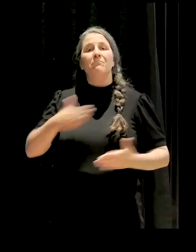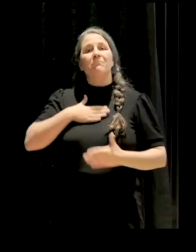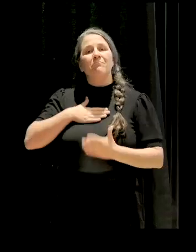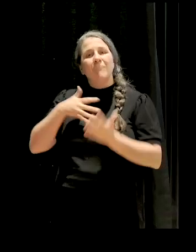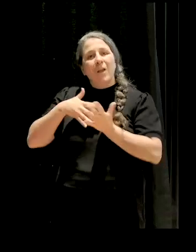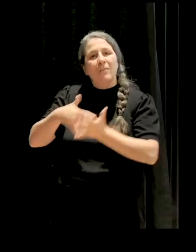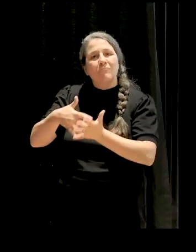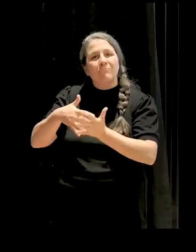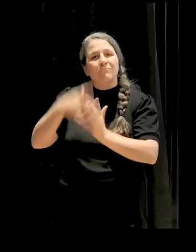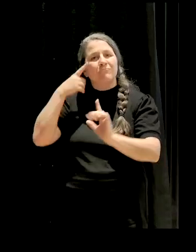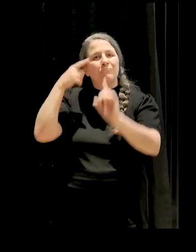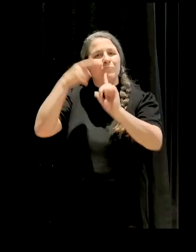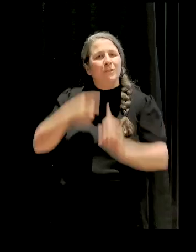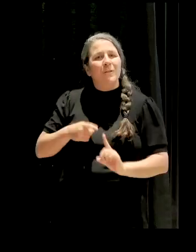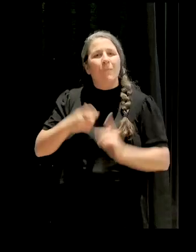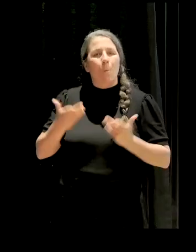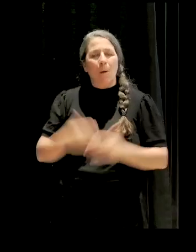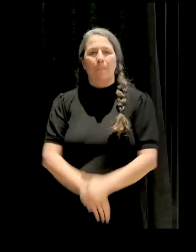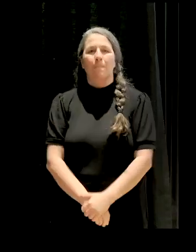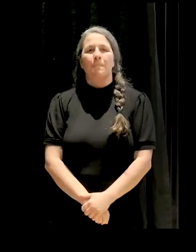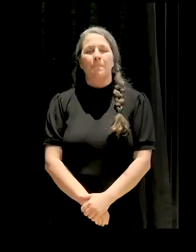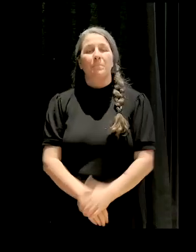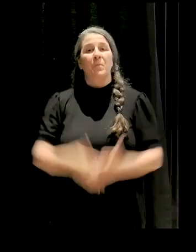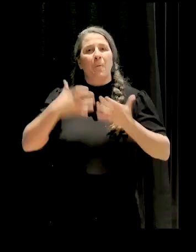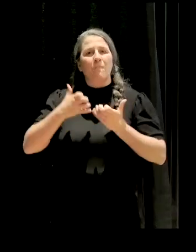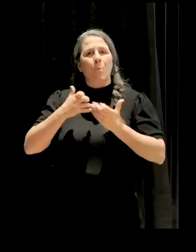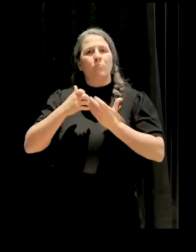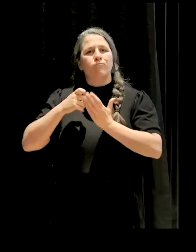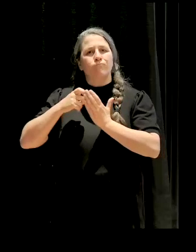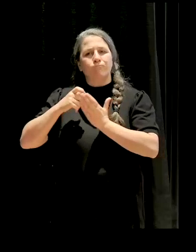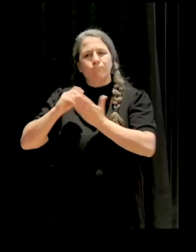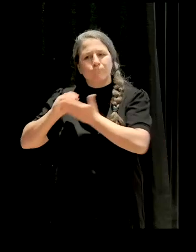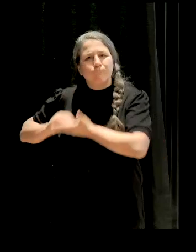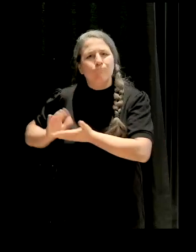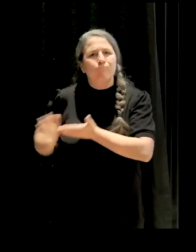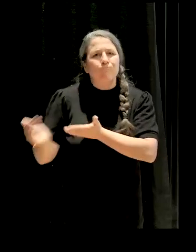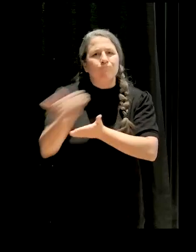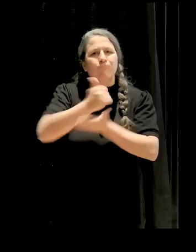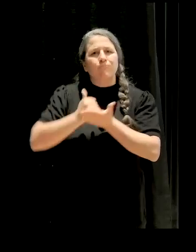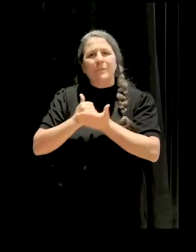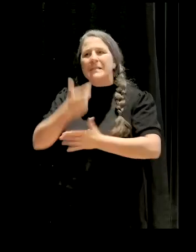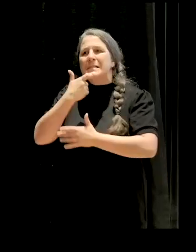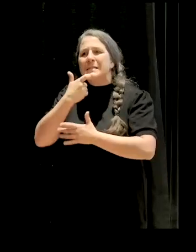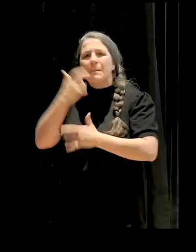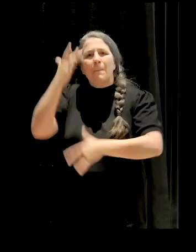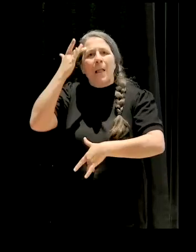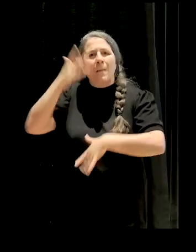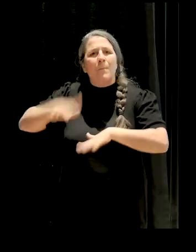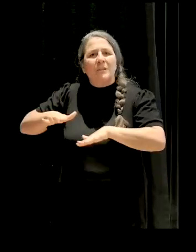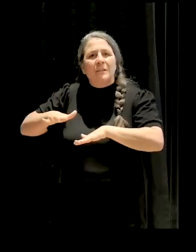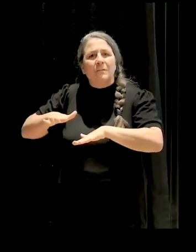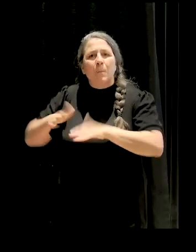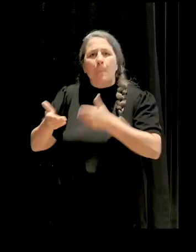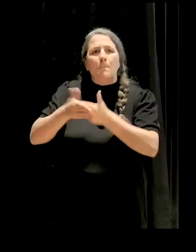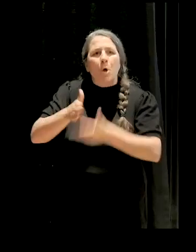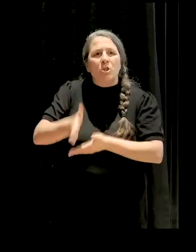étude. Donc, on voulait documenter un processus d'inclusion de personnes atteintes de la maladie de Parkinson, de leurs proches aidants,